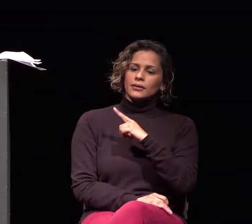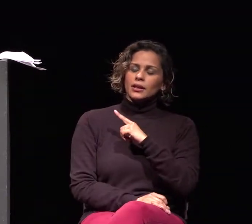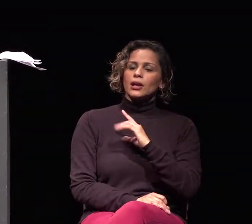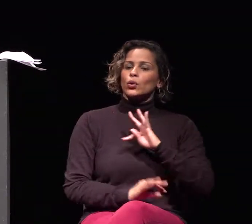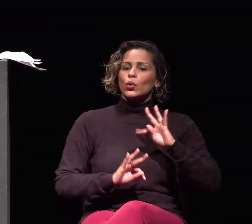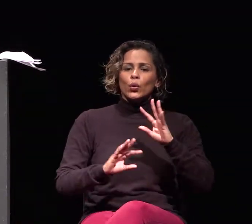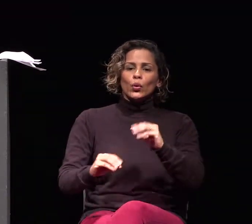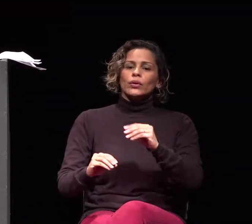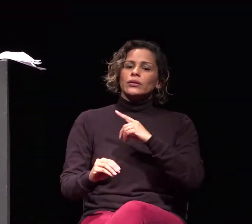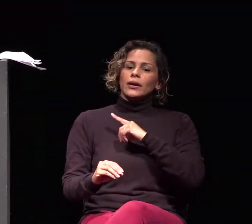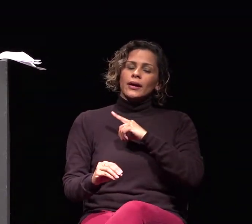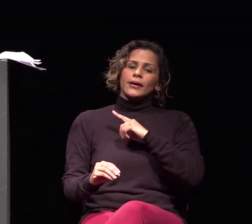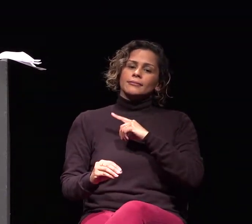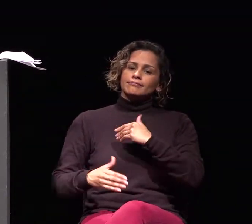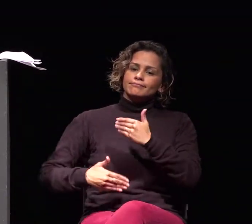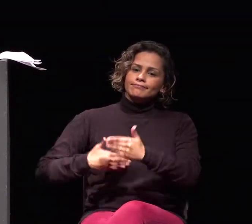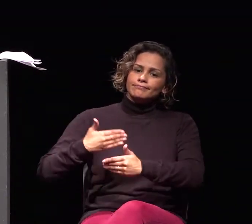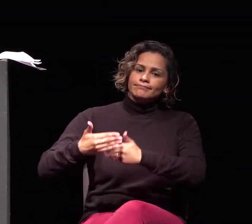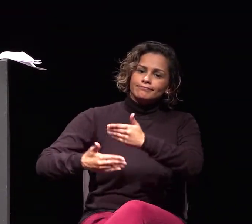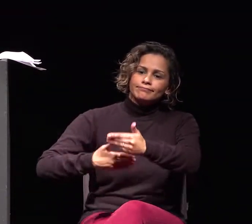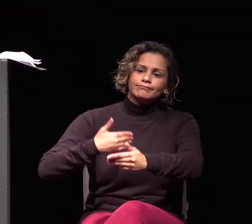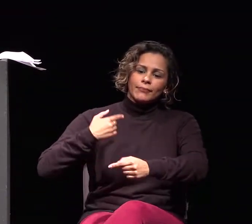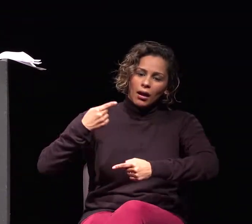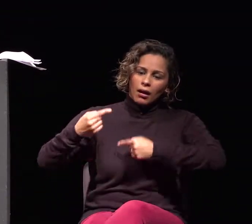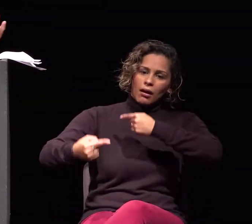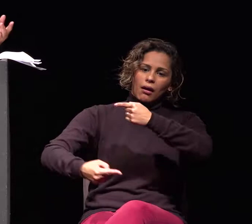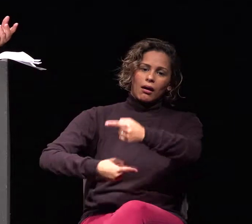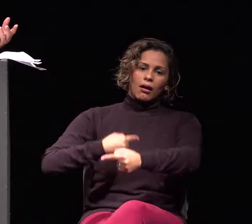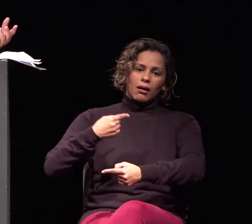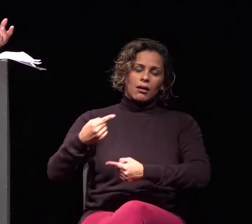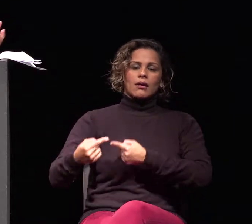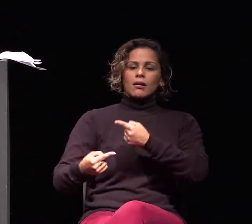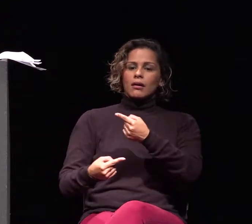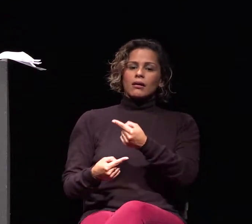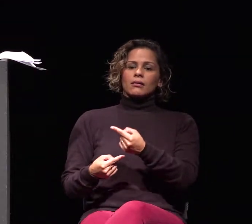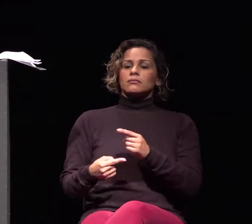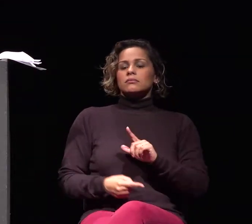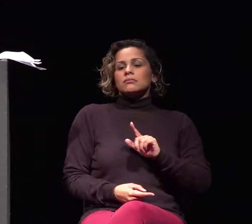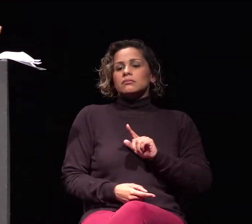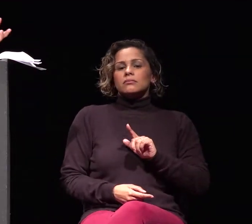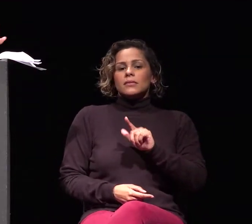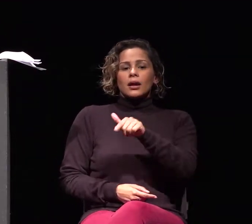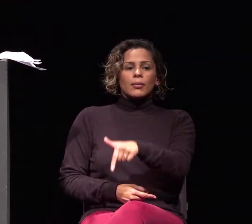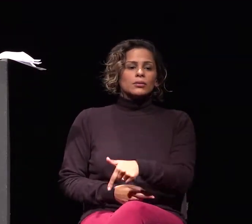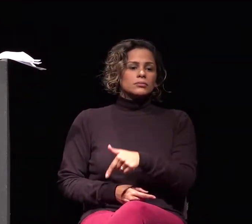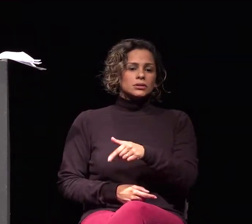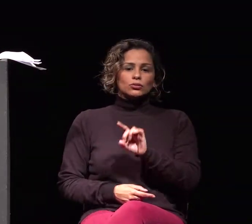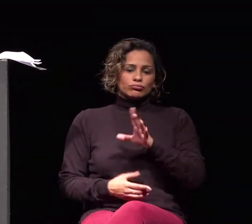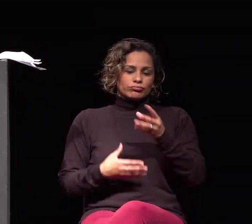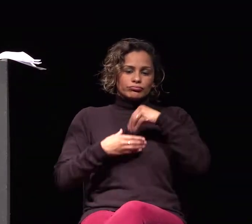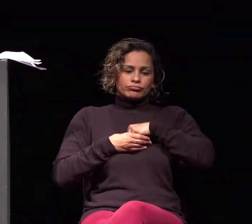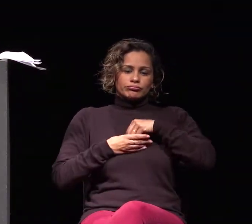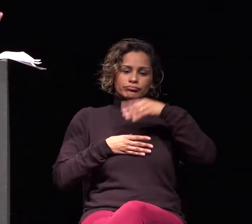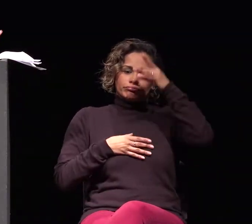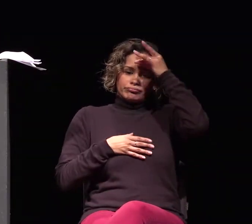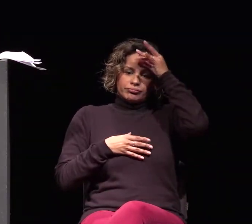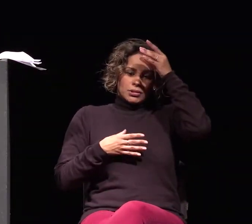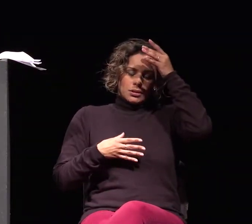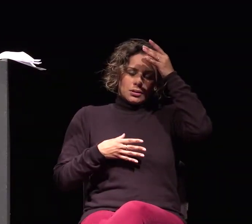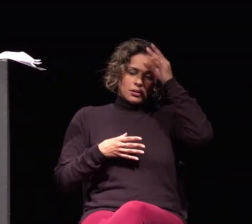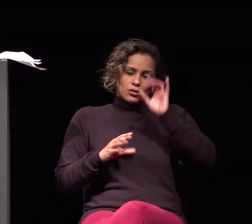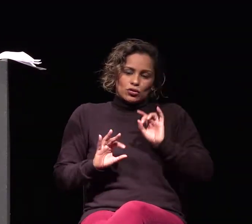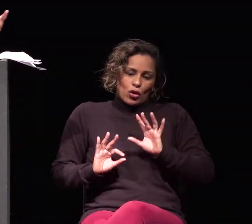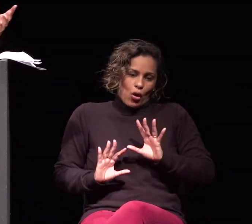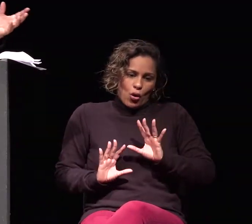a gente vai passando e isso fica na nossa subjetividade. Quer dizer, essa ideia